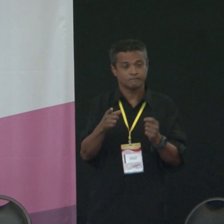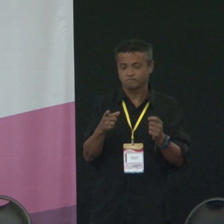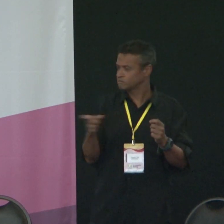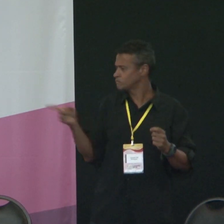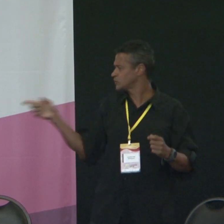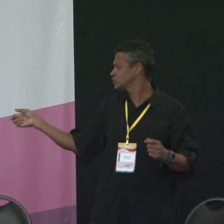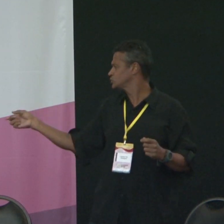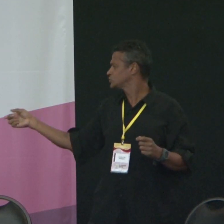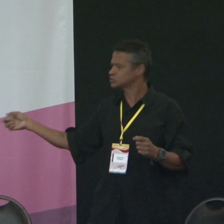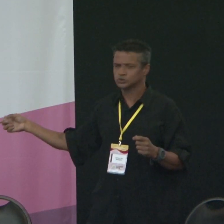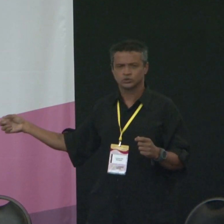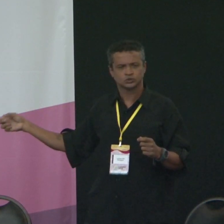Surda.